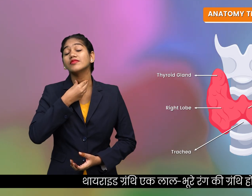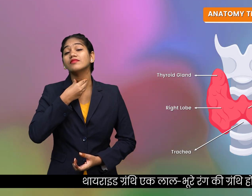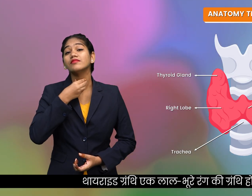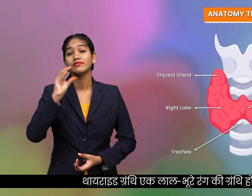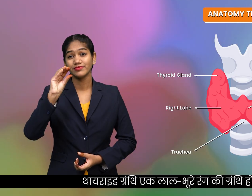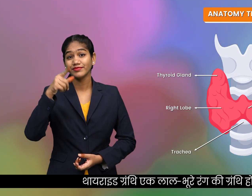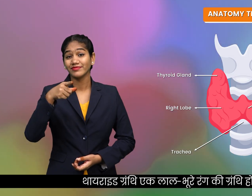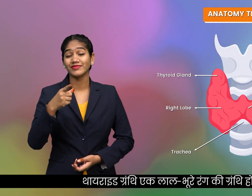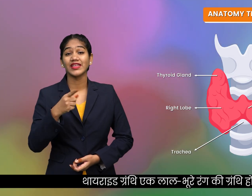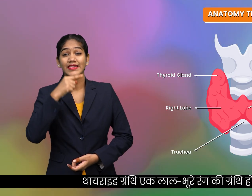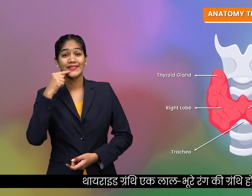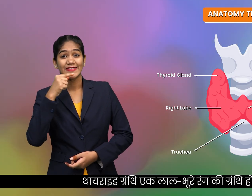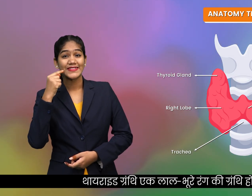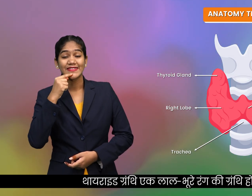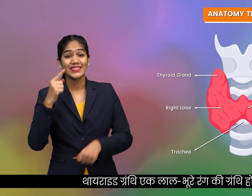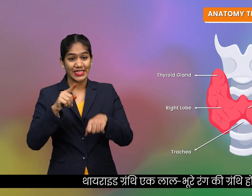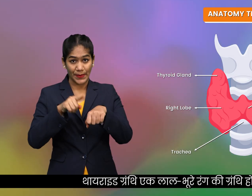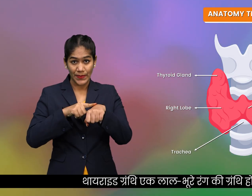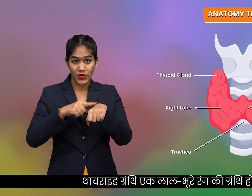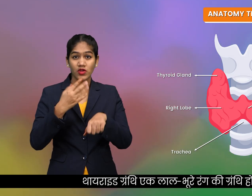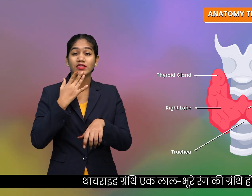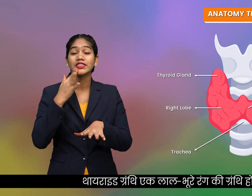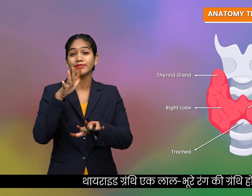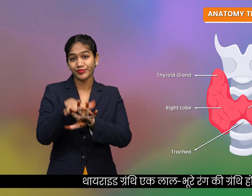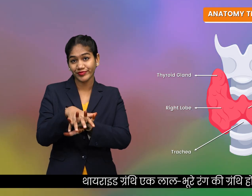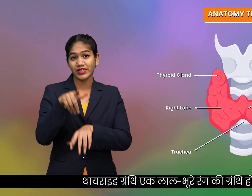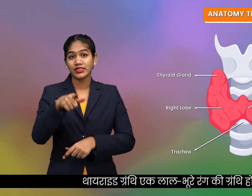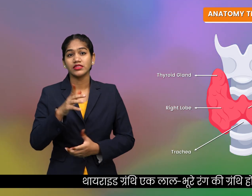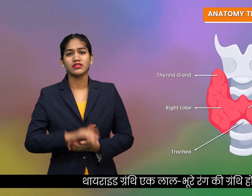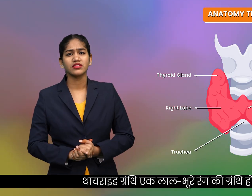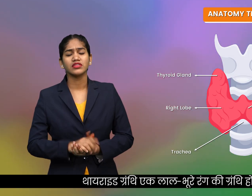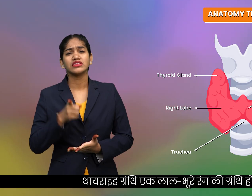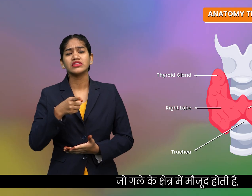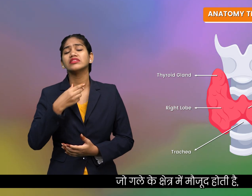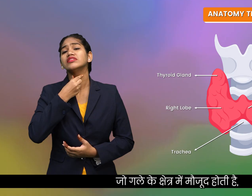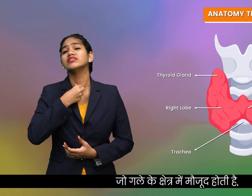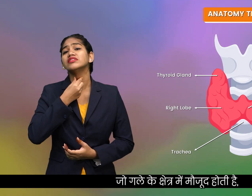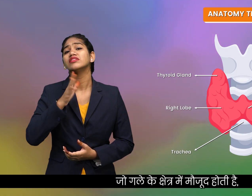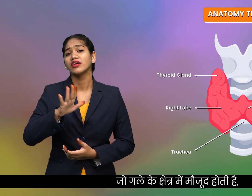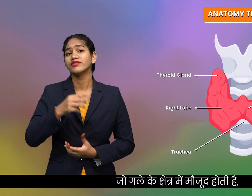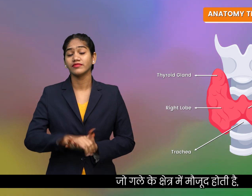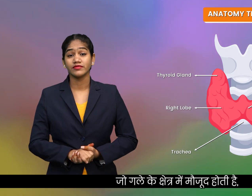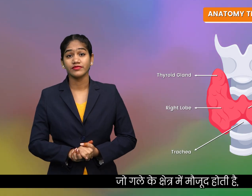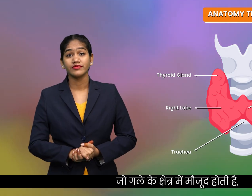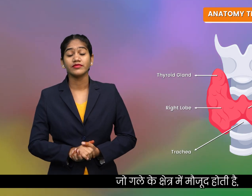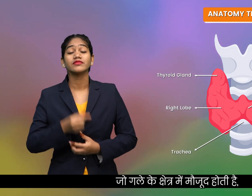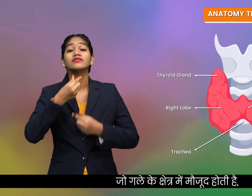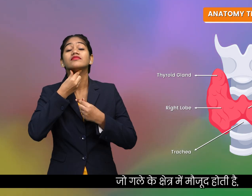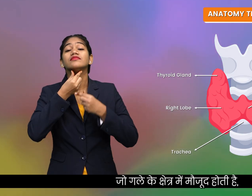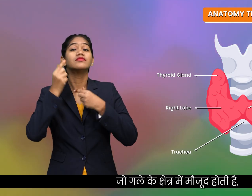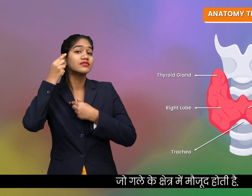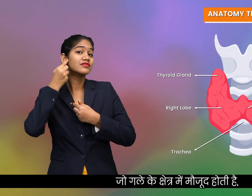थायराइड ग्रंथ एक लाल भूरे रंग की ग्रंथि होती है जो गले के क्षेत्र